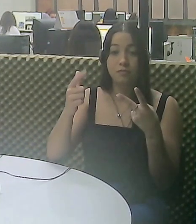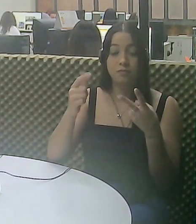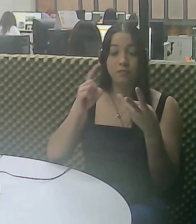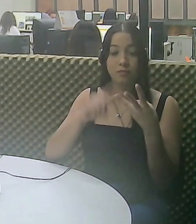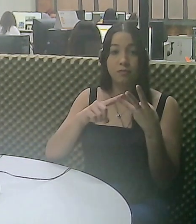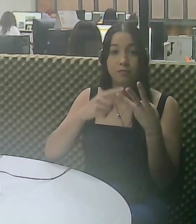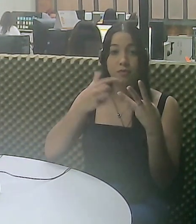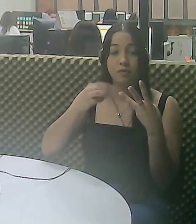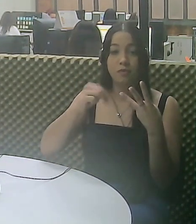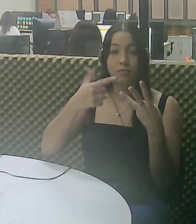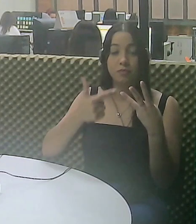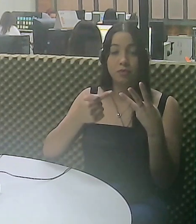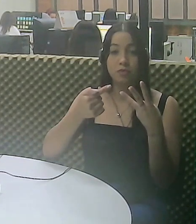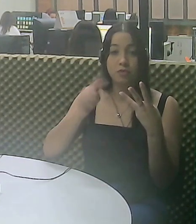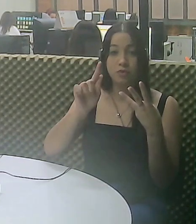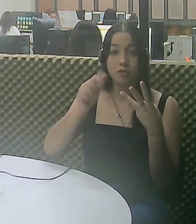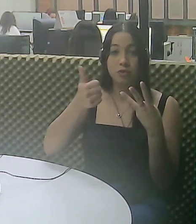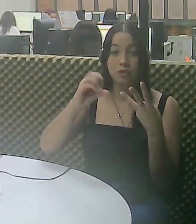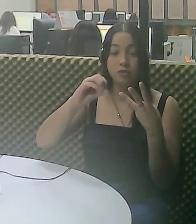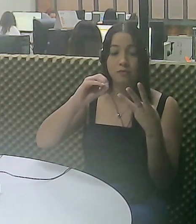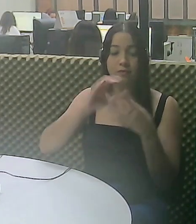MG-223 e MG-190.